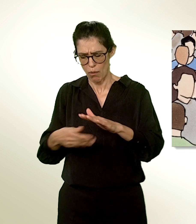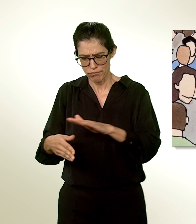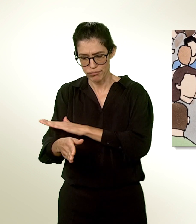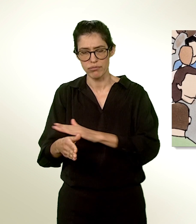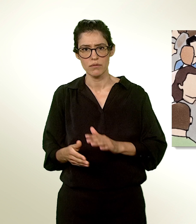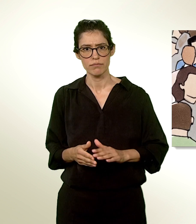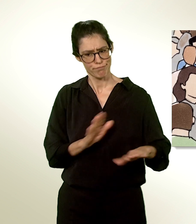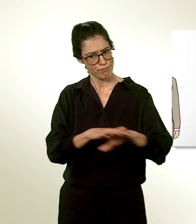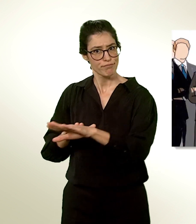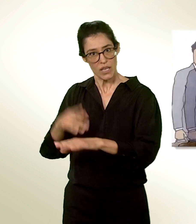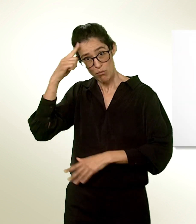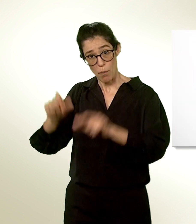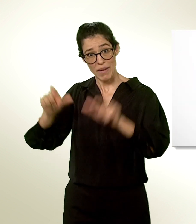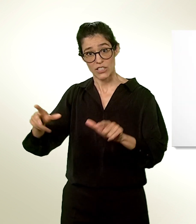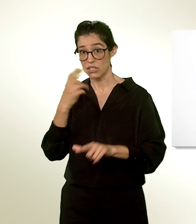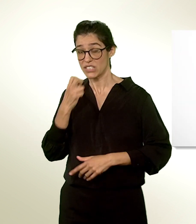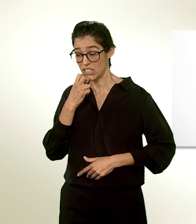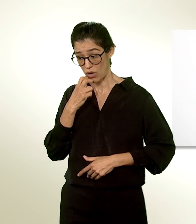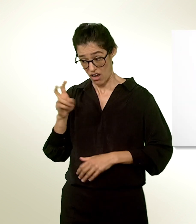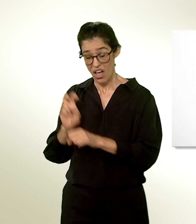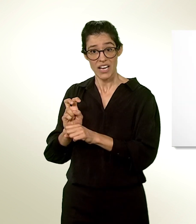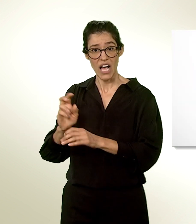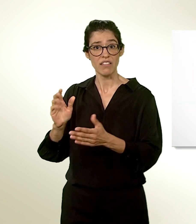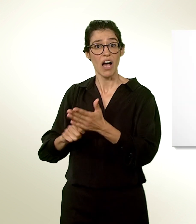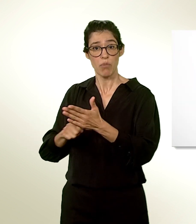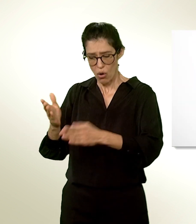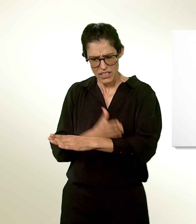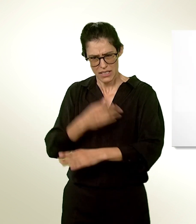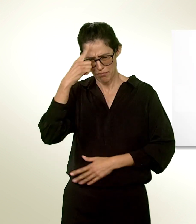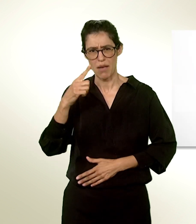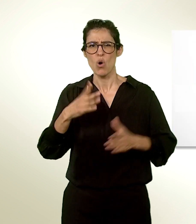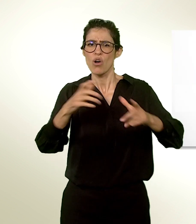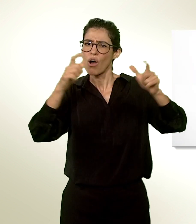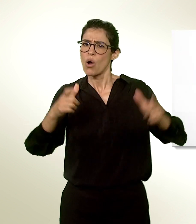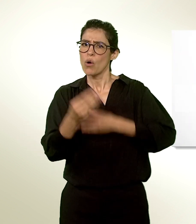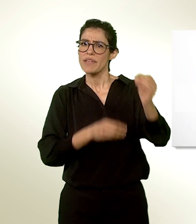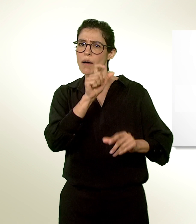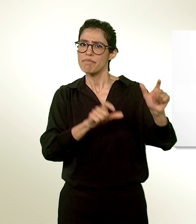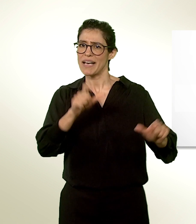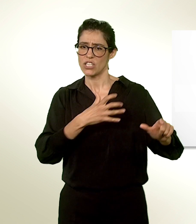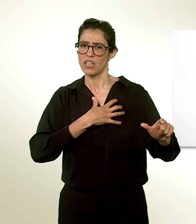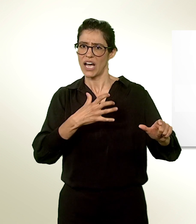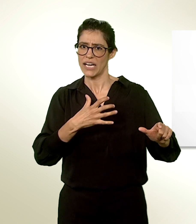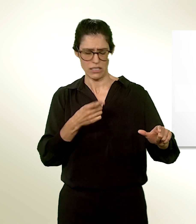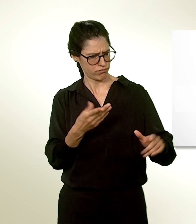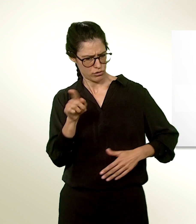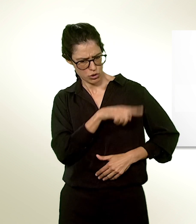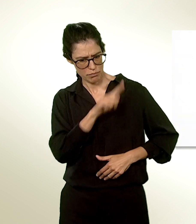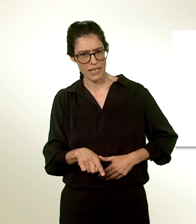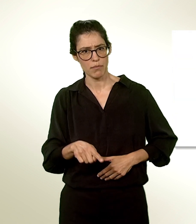qu'il sera supprimé pour les gros investisseurs en obligations et pour les oligarques. Selon lui, les épargnants ordinaires seront donc désavantagés. Le